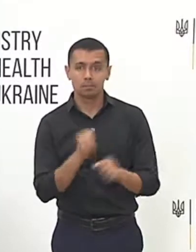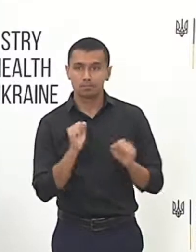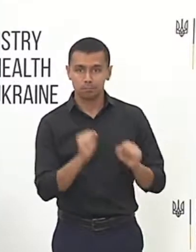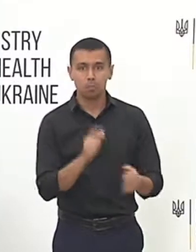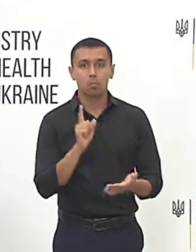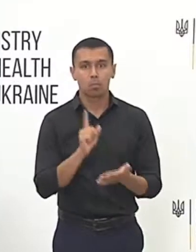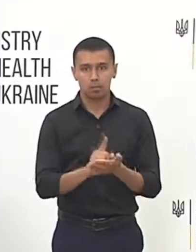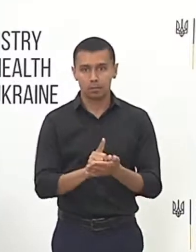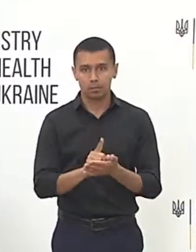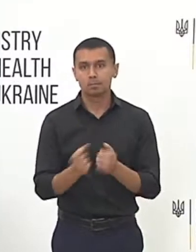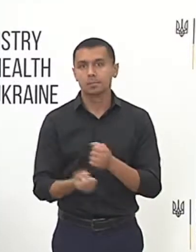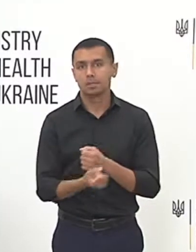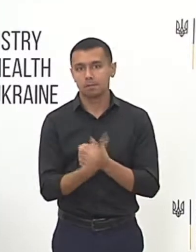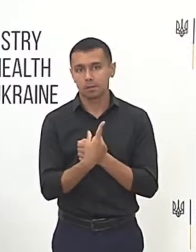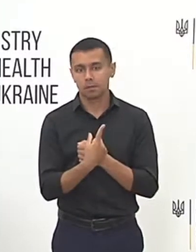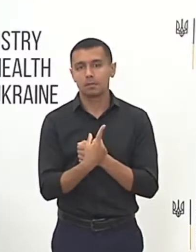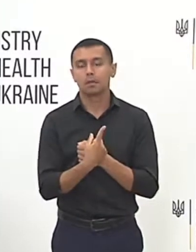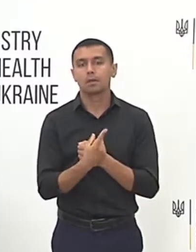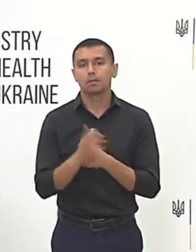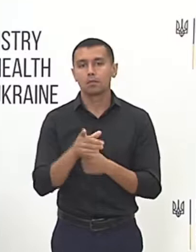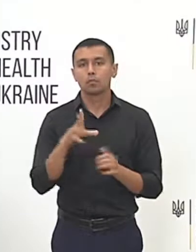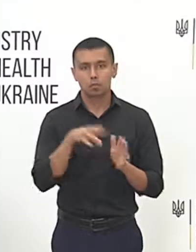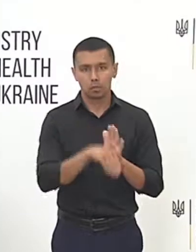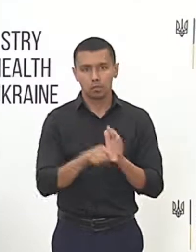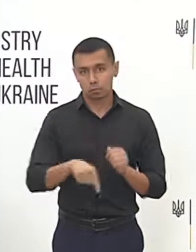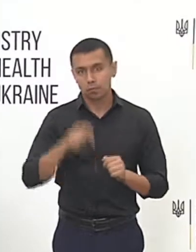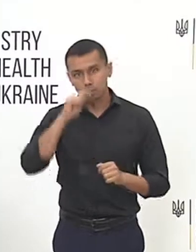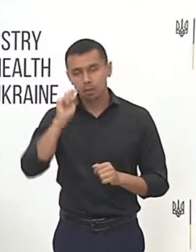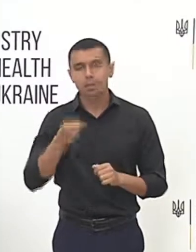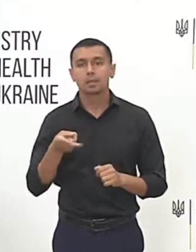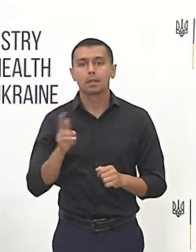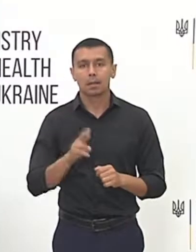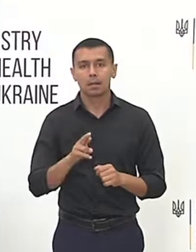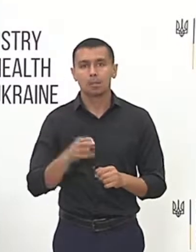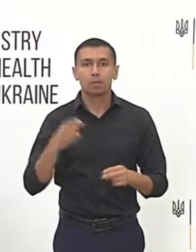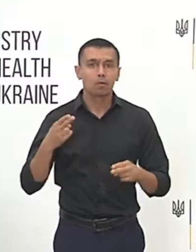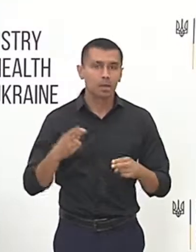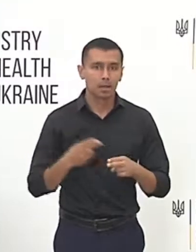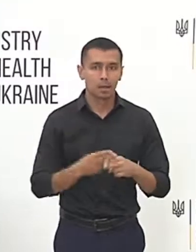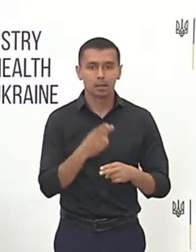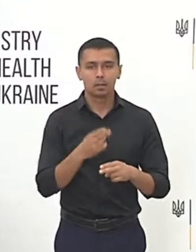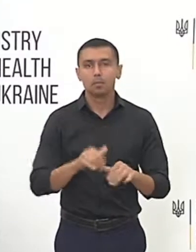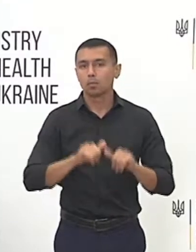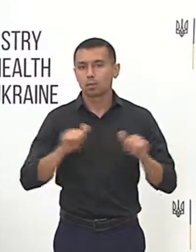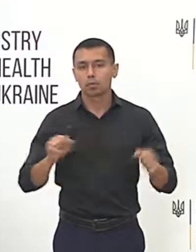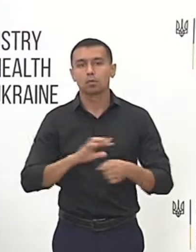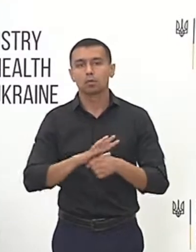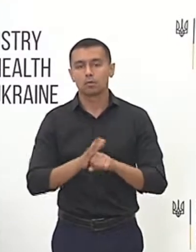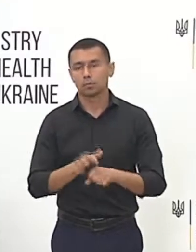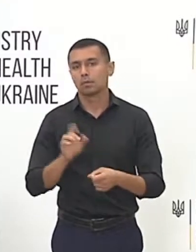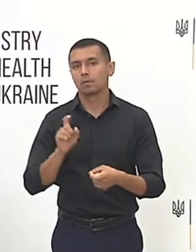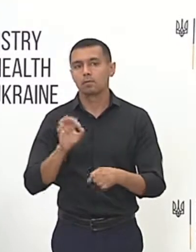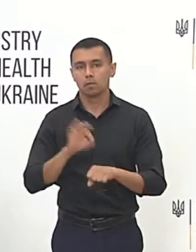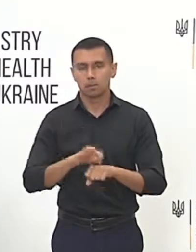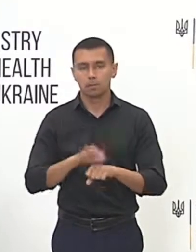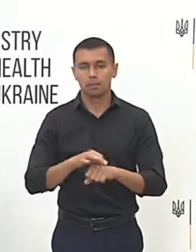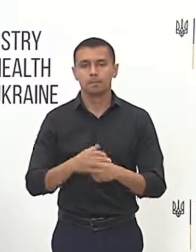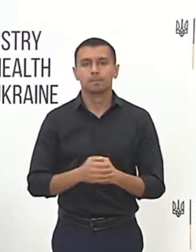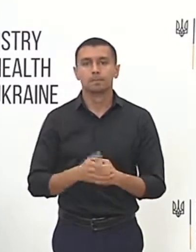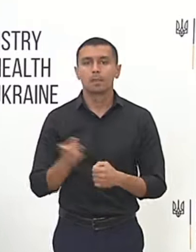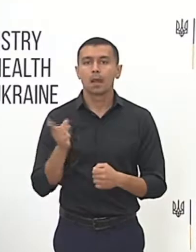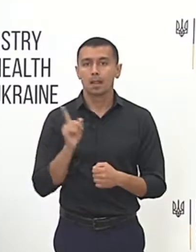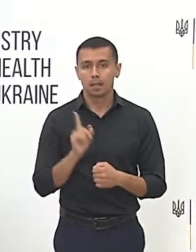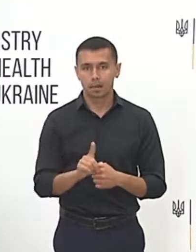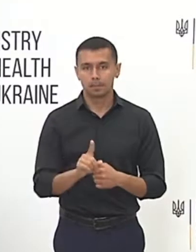повинні з'явитись в тому числі і в Україні для профілактики поширення коронавірусної хвороби.